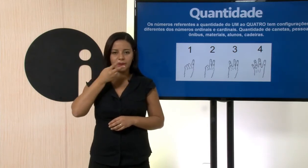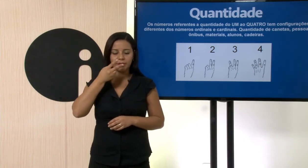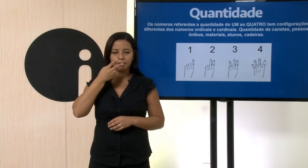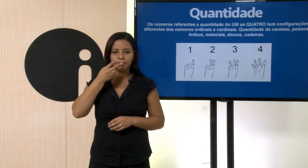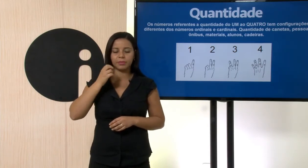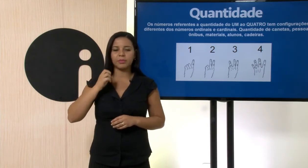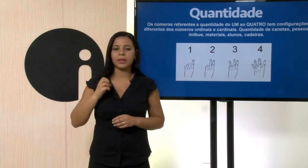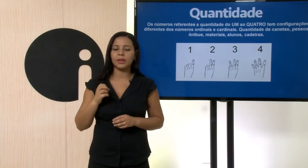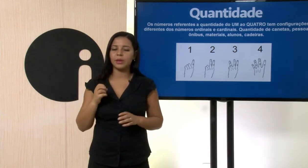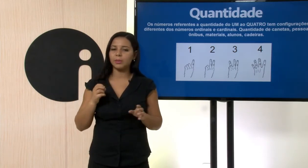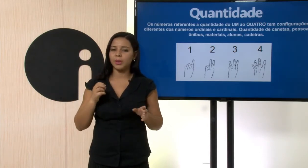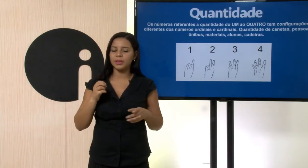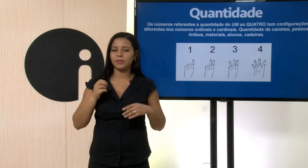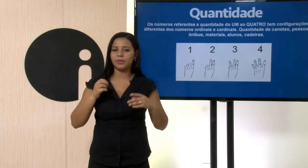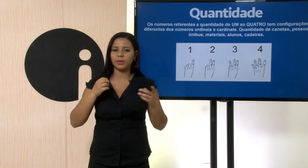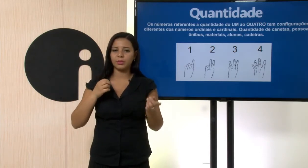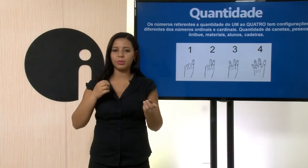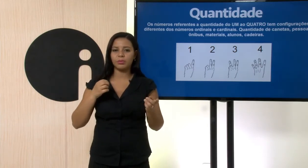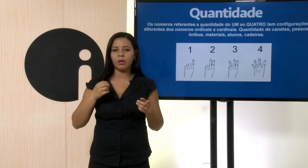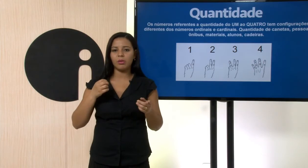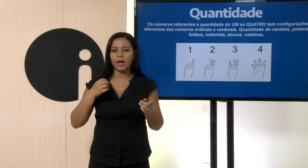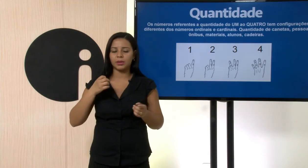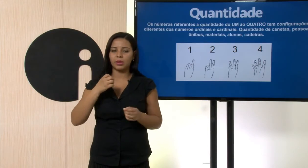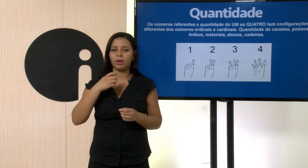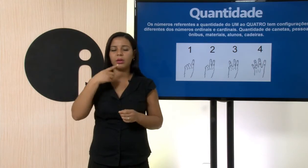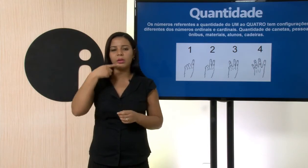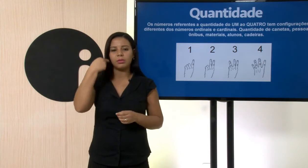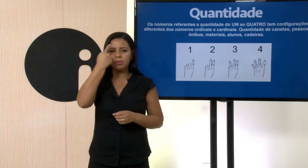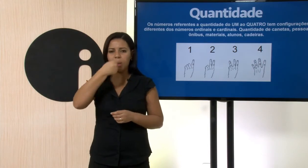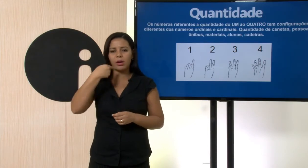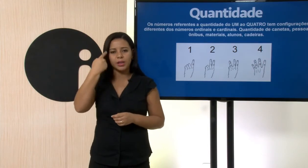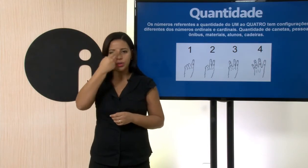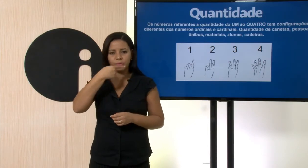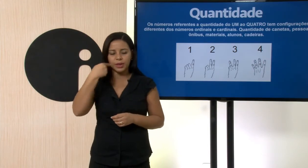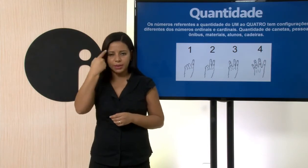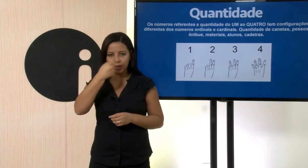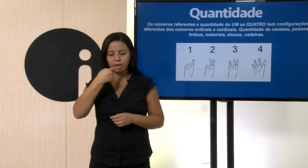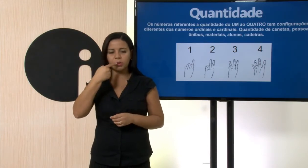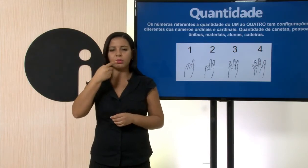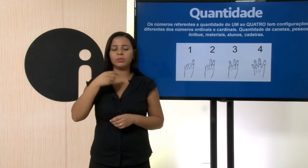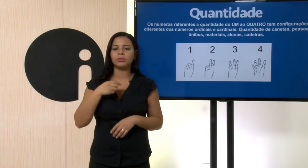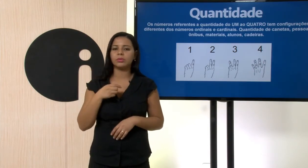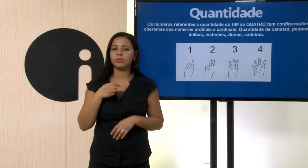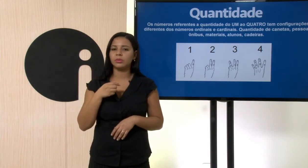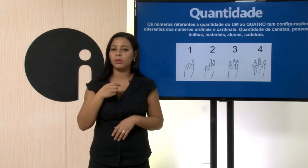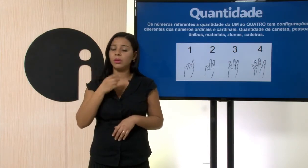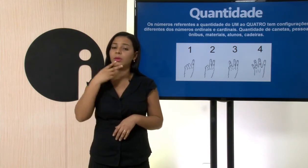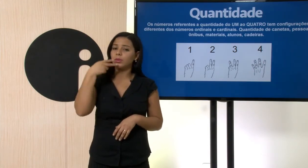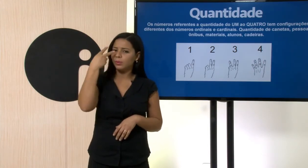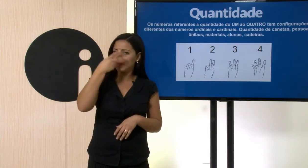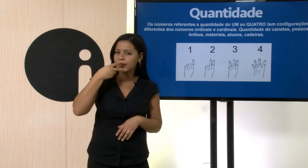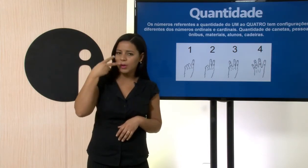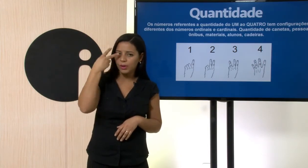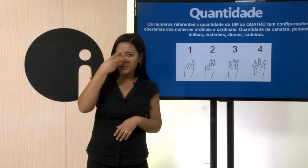horas. Então, ele pode ser feito do 1 ao 4, ó. 1 hora de duração, 2